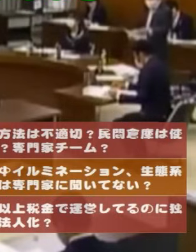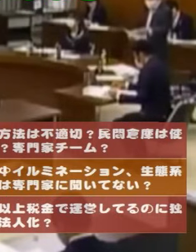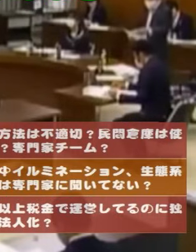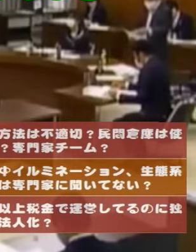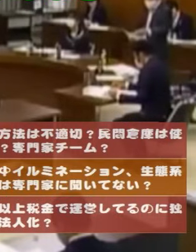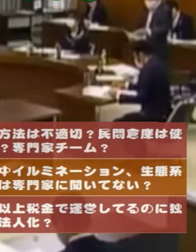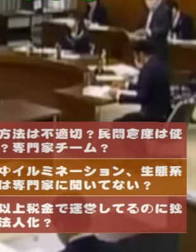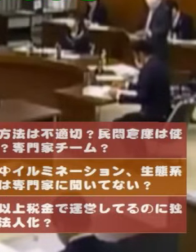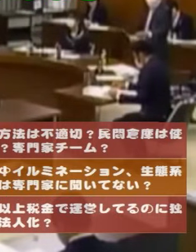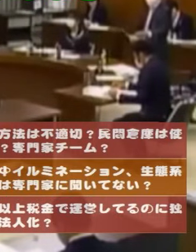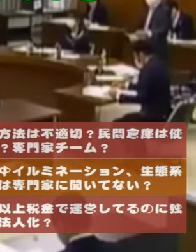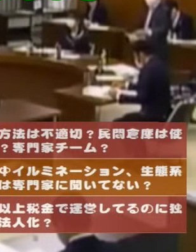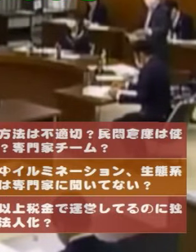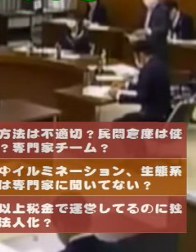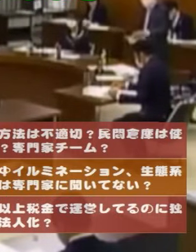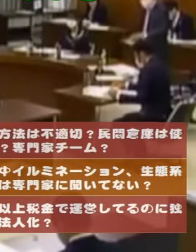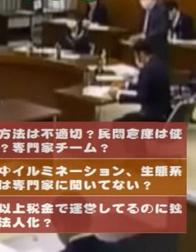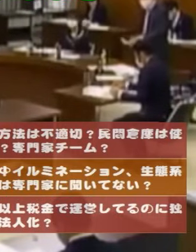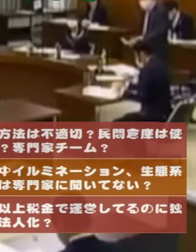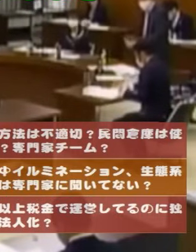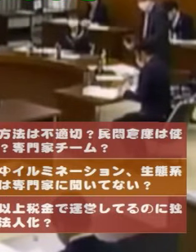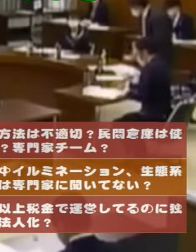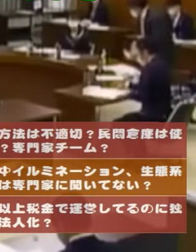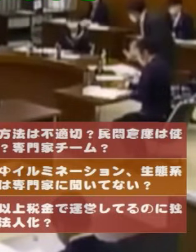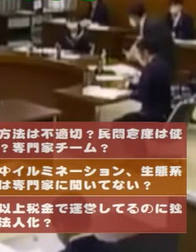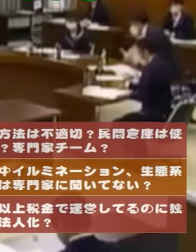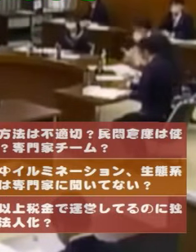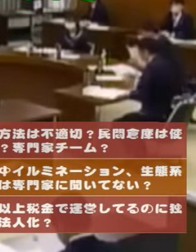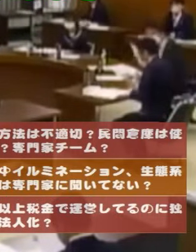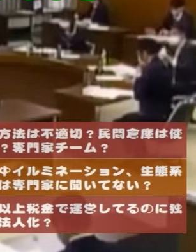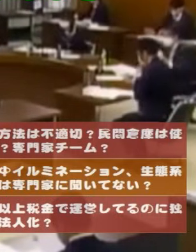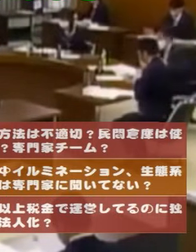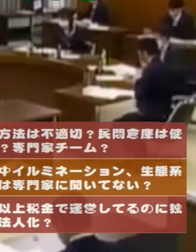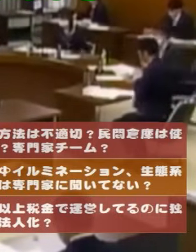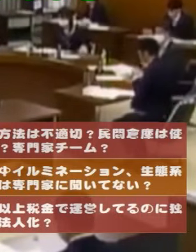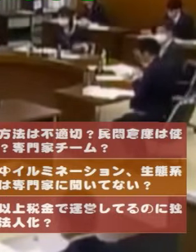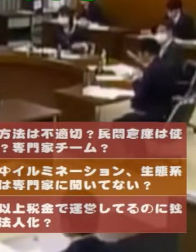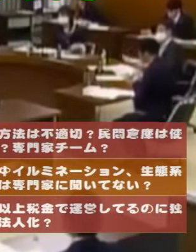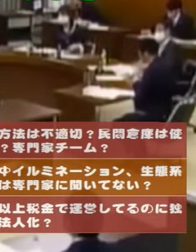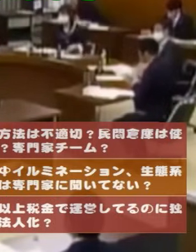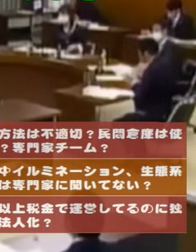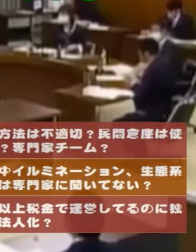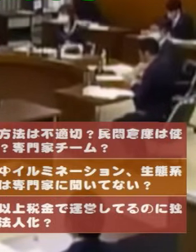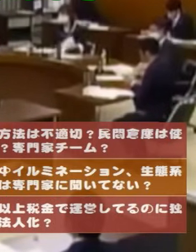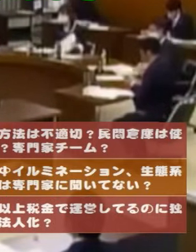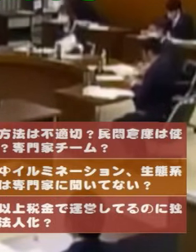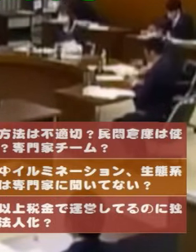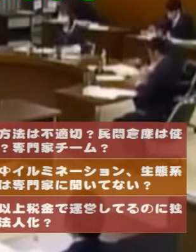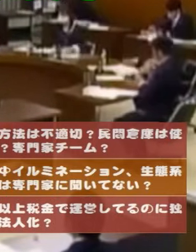ことをすごく強く要望いたしまして、この質疑を終わります。 本日の委員会はこれをもって散会いたします。